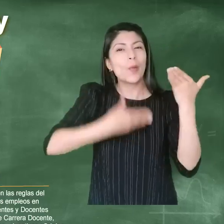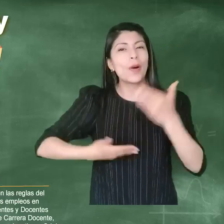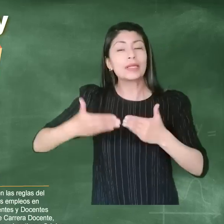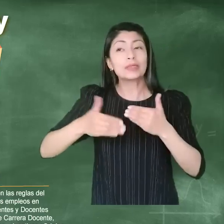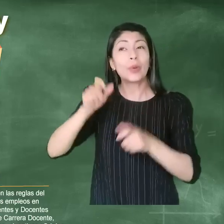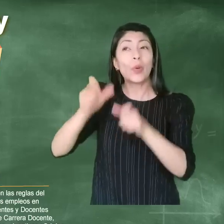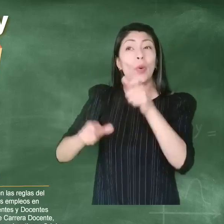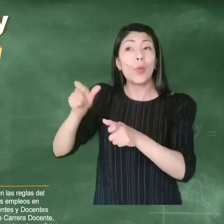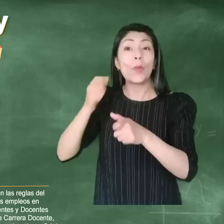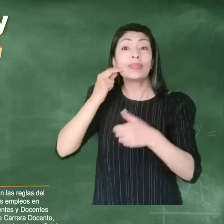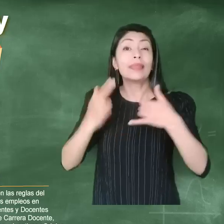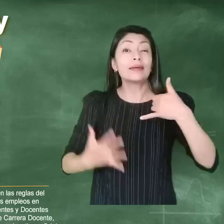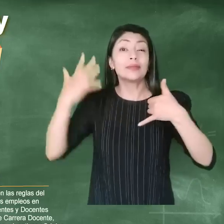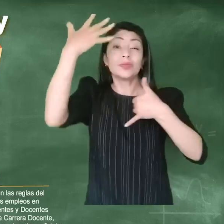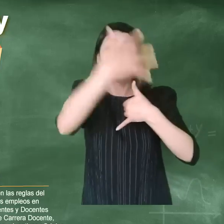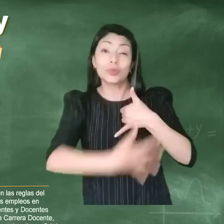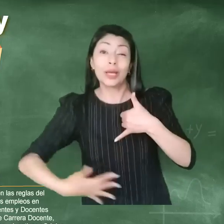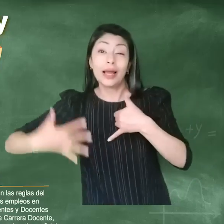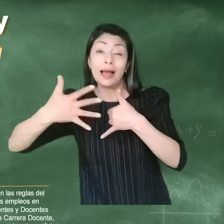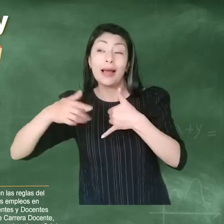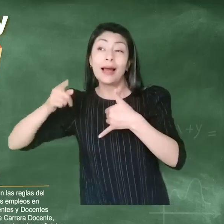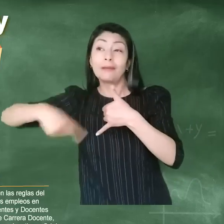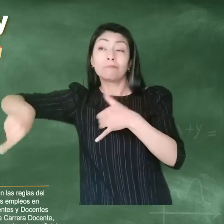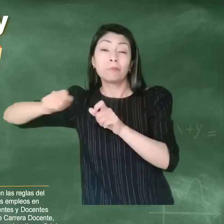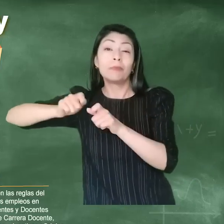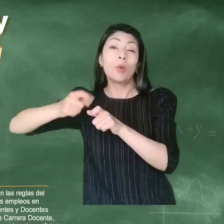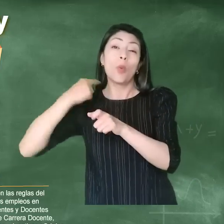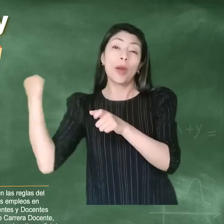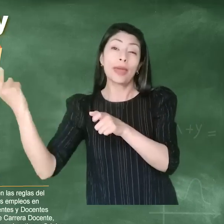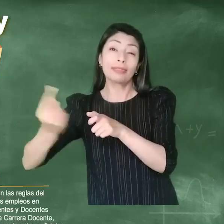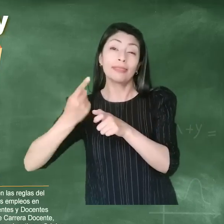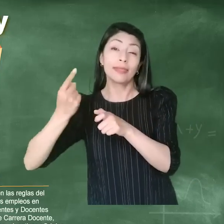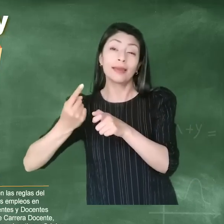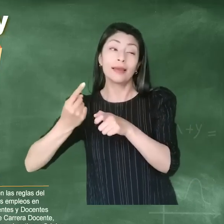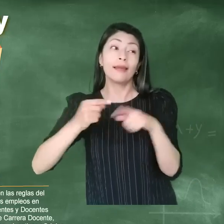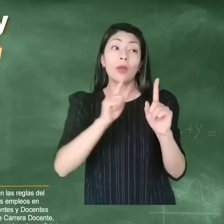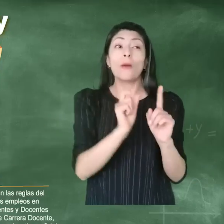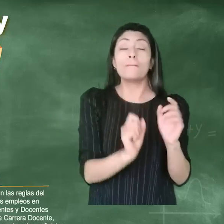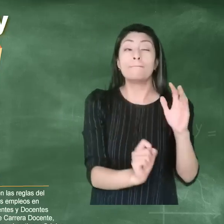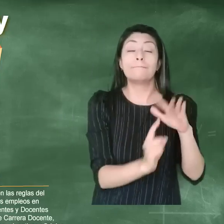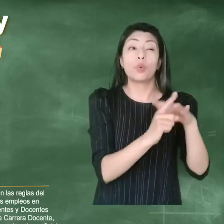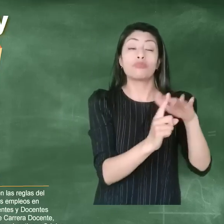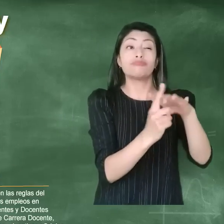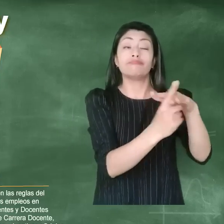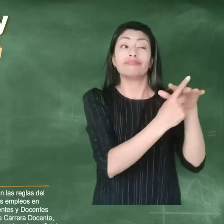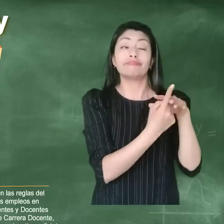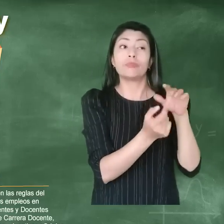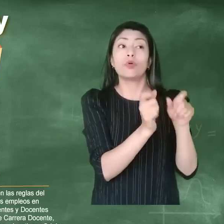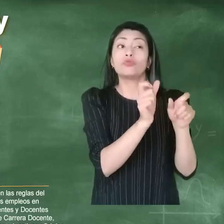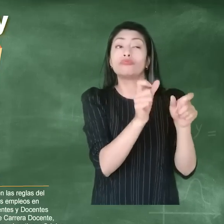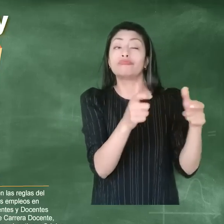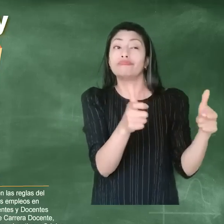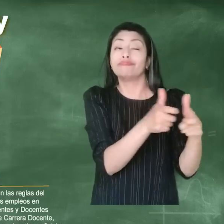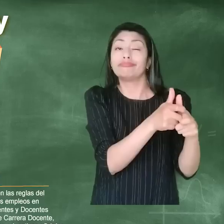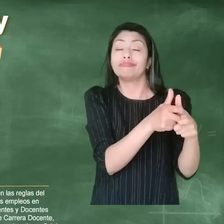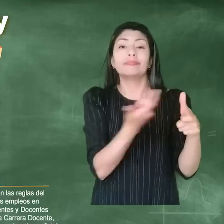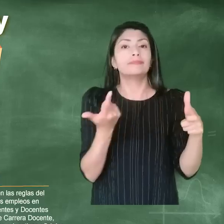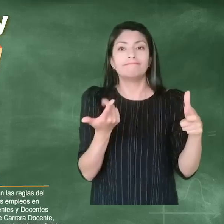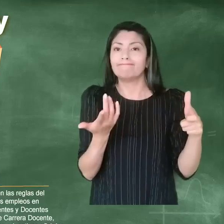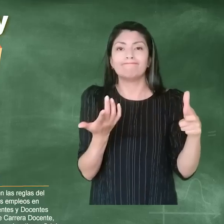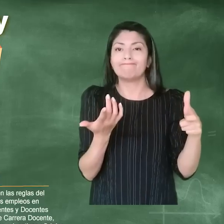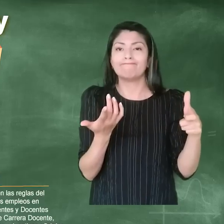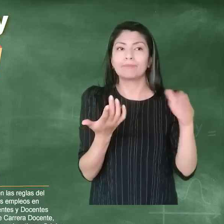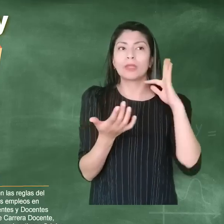los aspirantes en una misma jornada, se deben garantizar los principios de igualdad frente a todos los que participan en